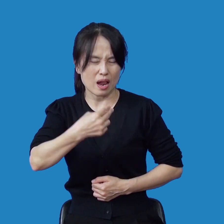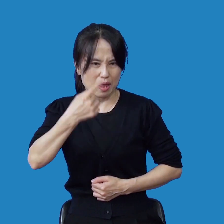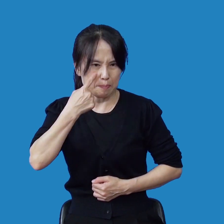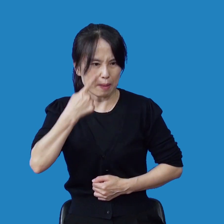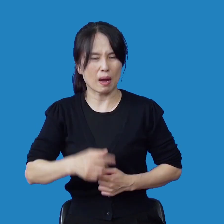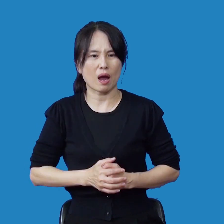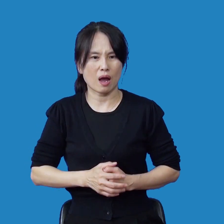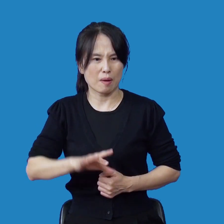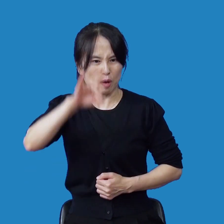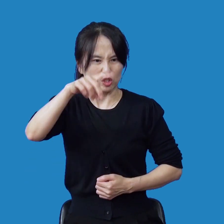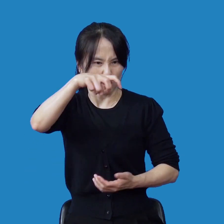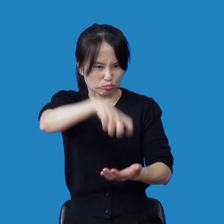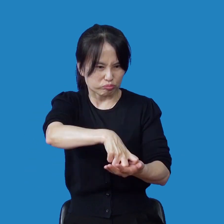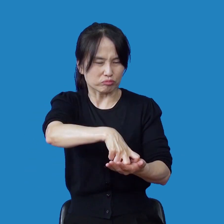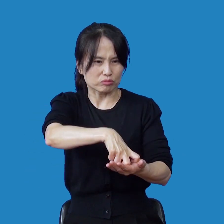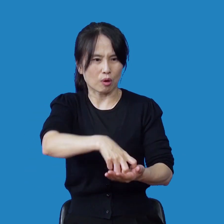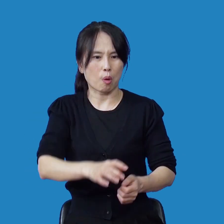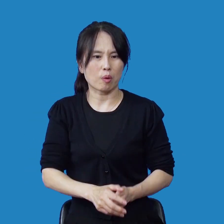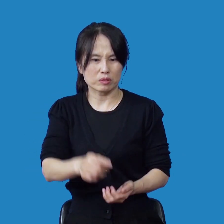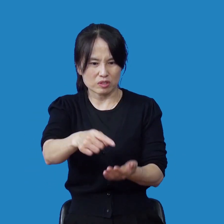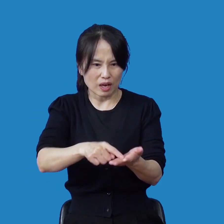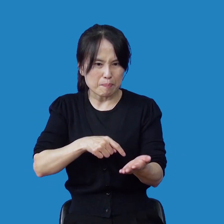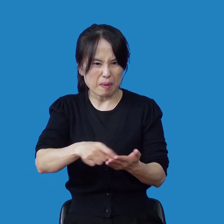꿇으라, 배상도 다 해내라,